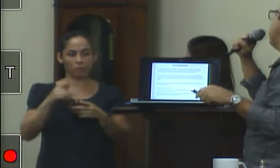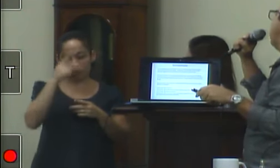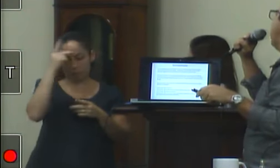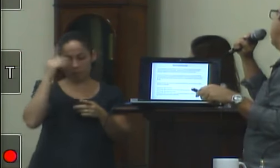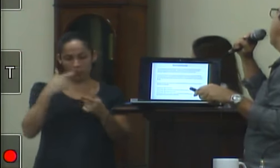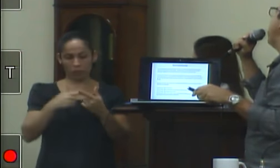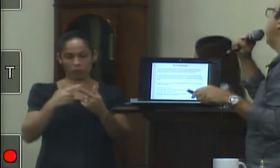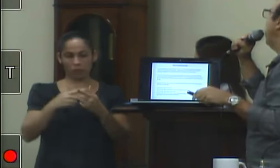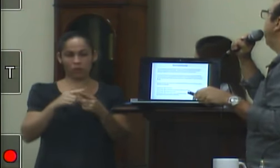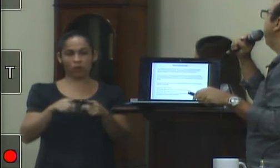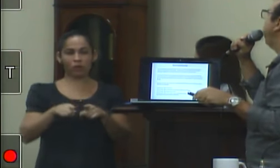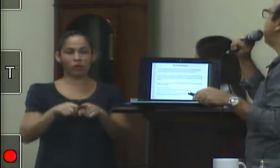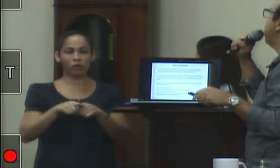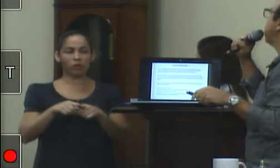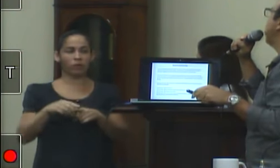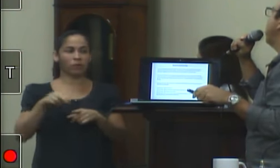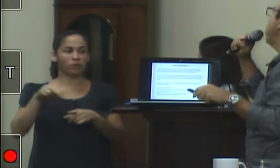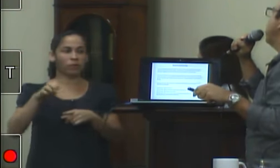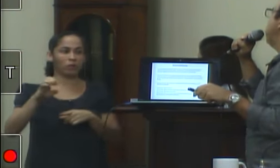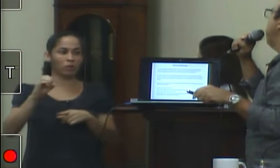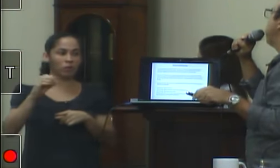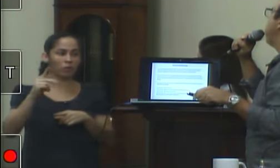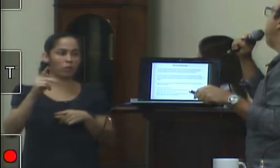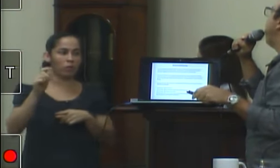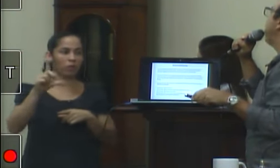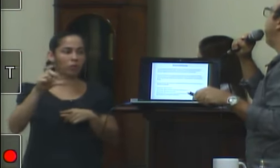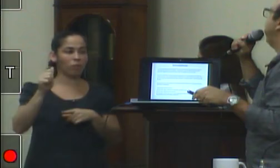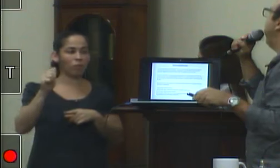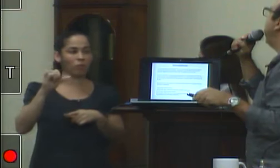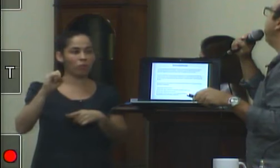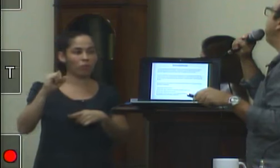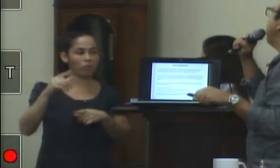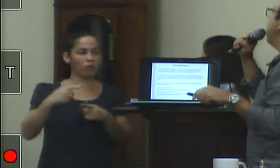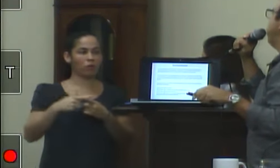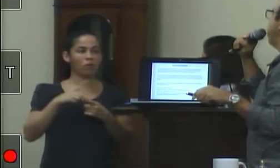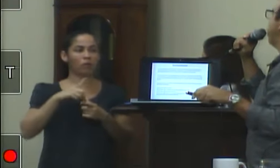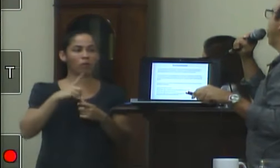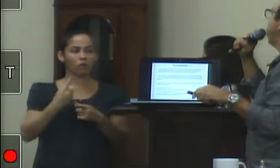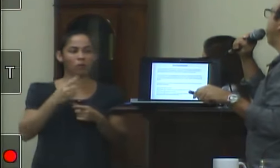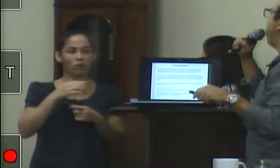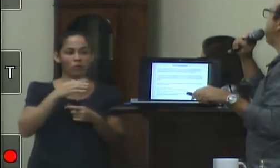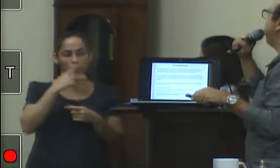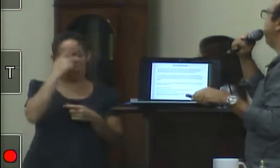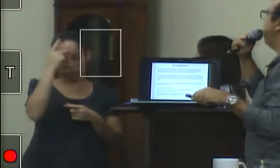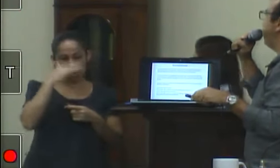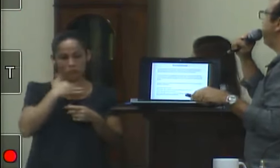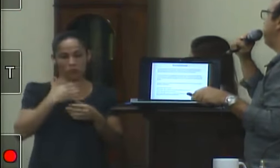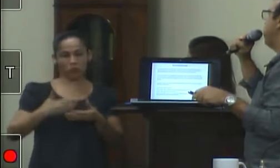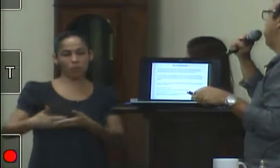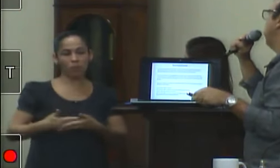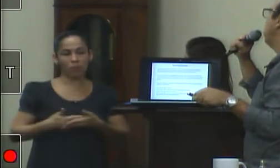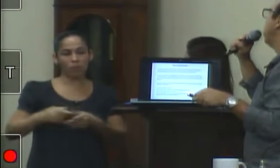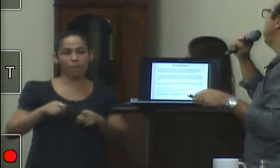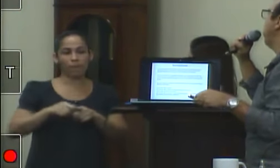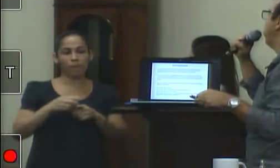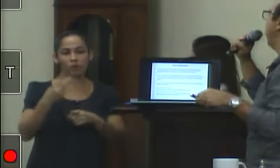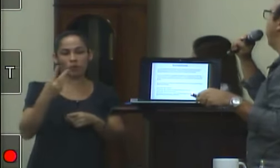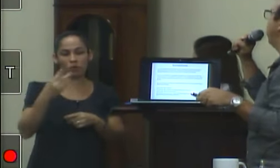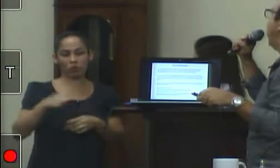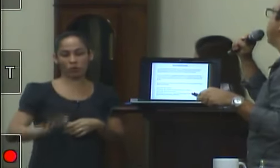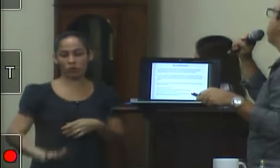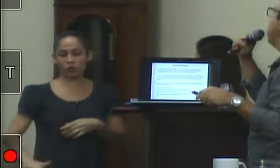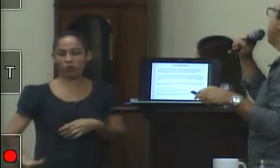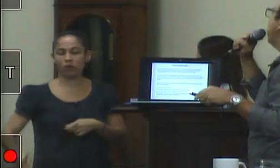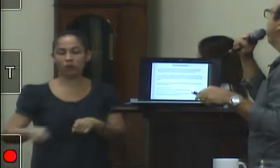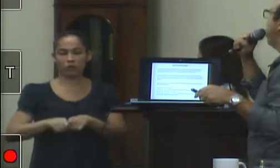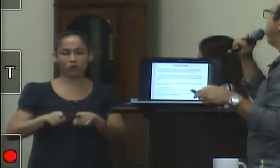aparelho circulatório e neoplasias. Tivemos 1 óbito materno, tivemos 2 óbitos infantis, sendo todos dois